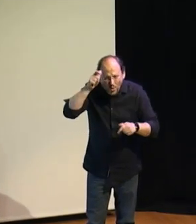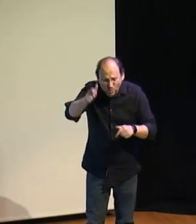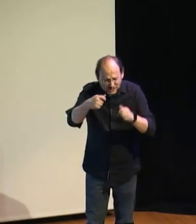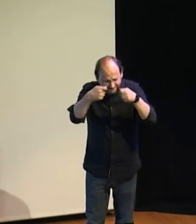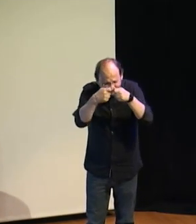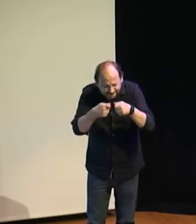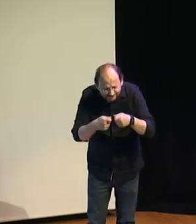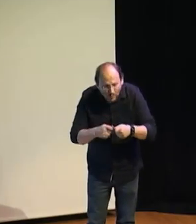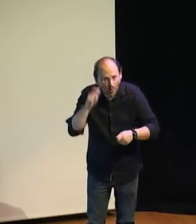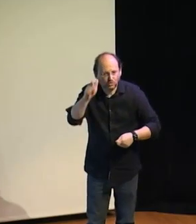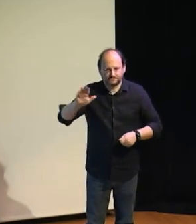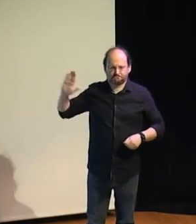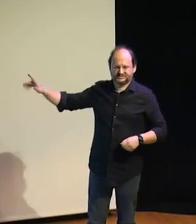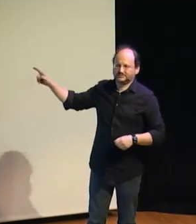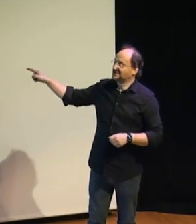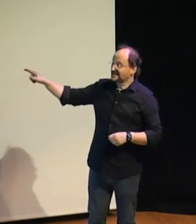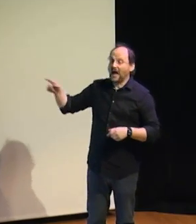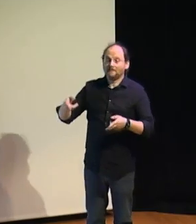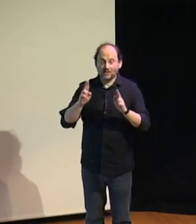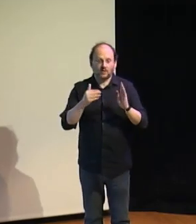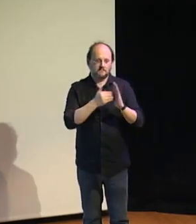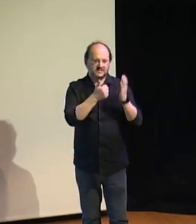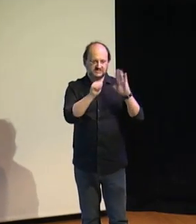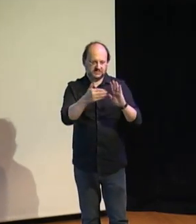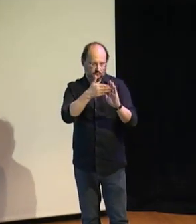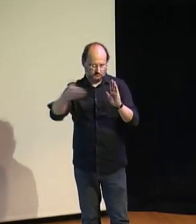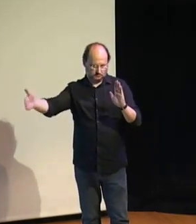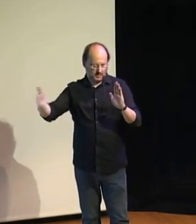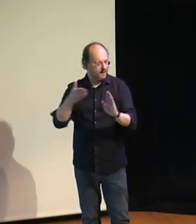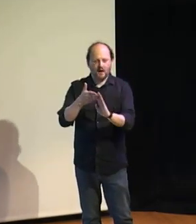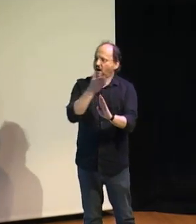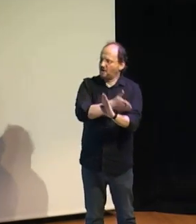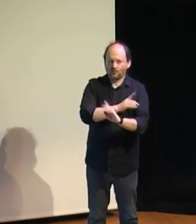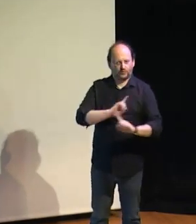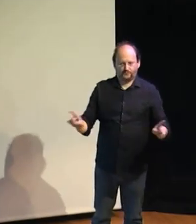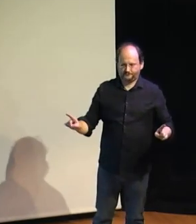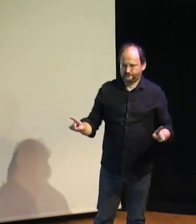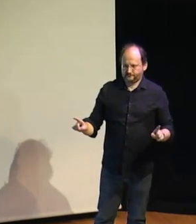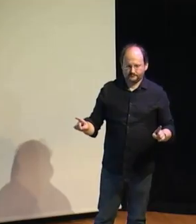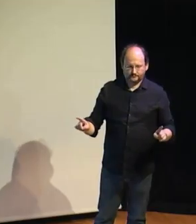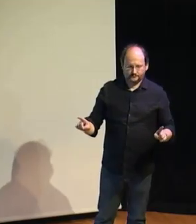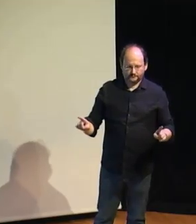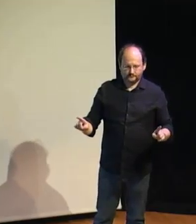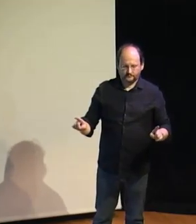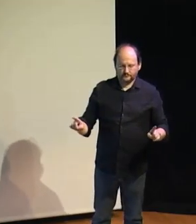haut pour signifier la responsabilité du roi. Et vous voyez ça date de 1600 et des